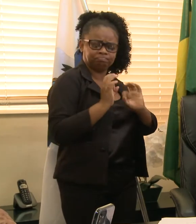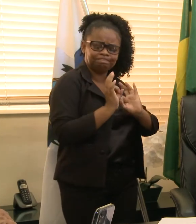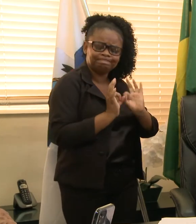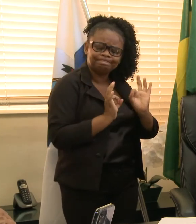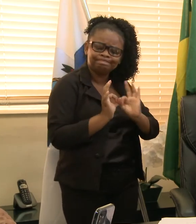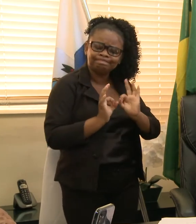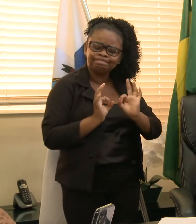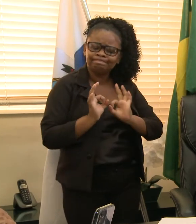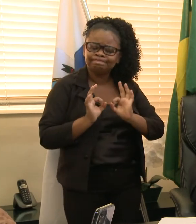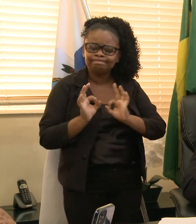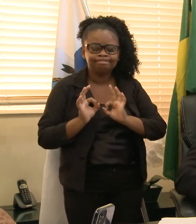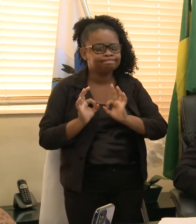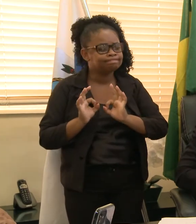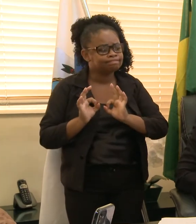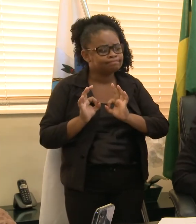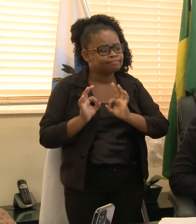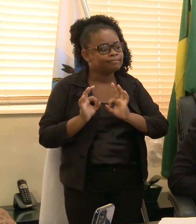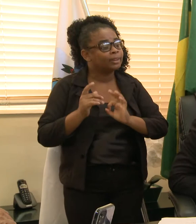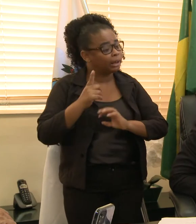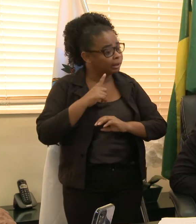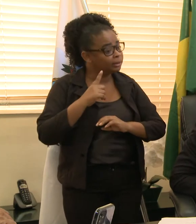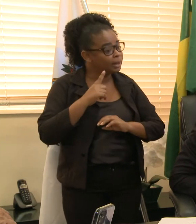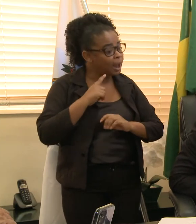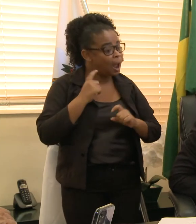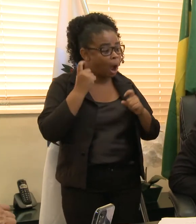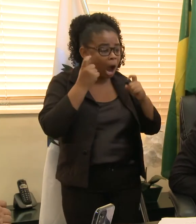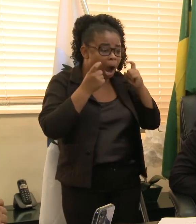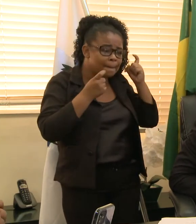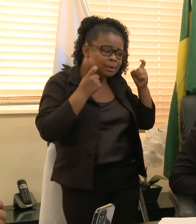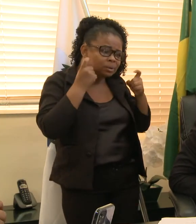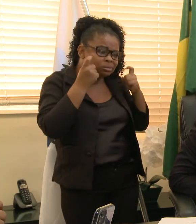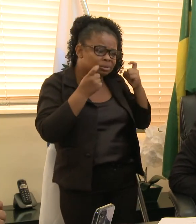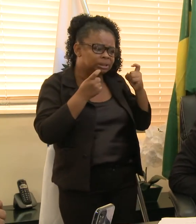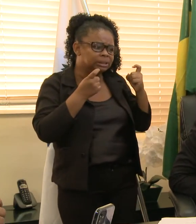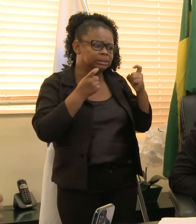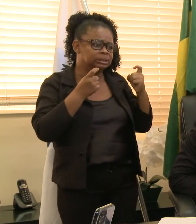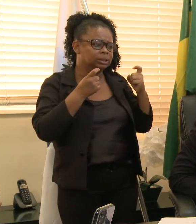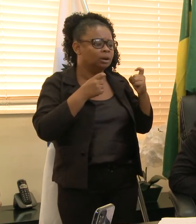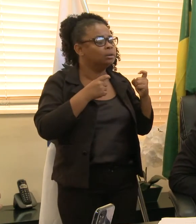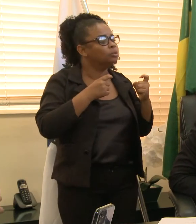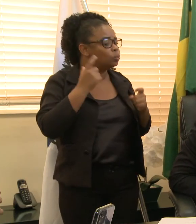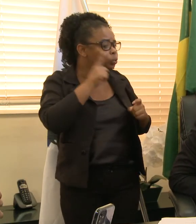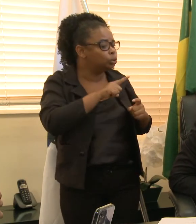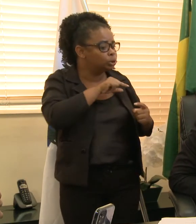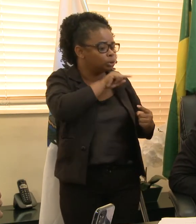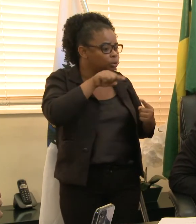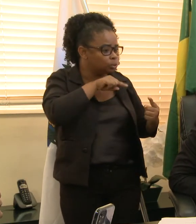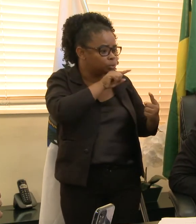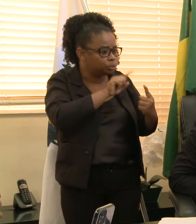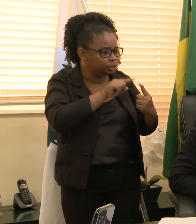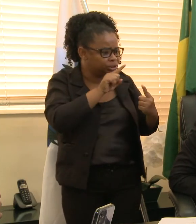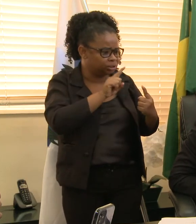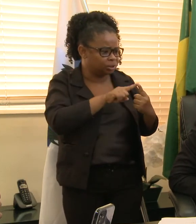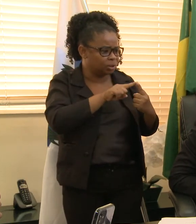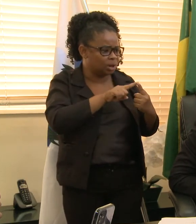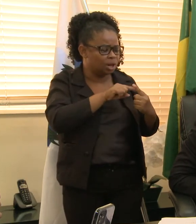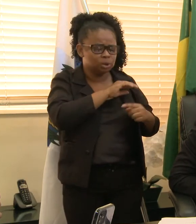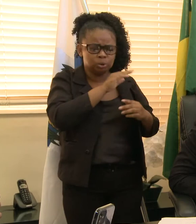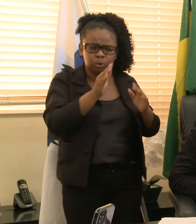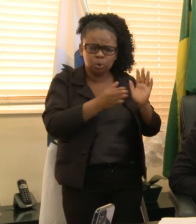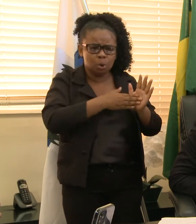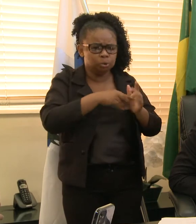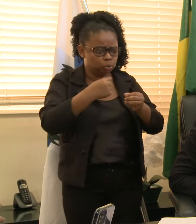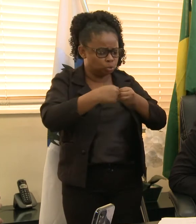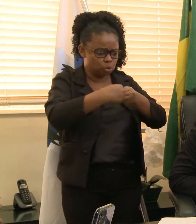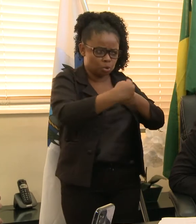organização de ter a preocupação em atingir todos os bairros dessa cidade com a vacinação,